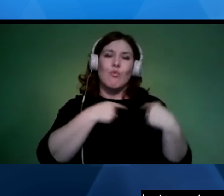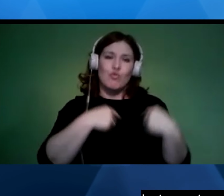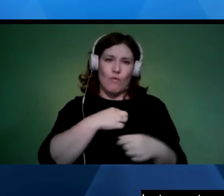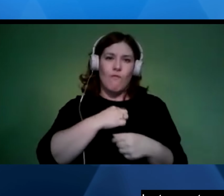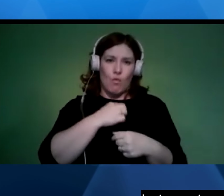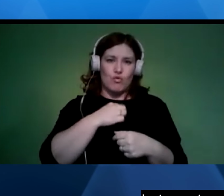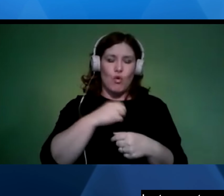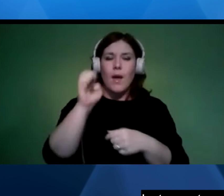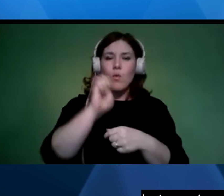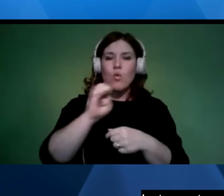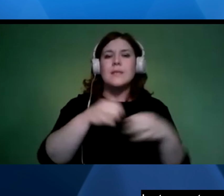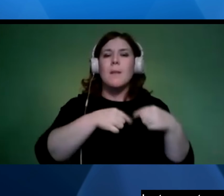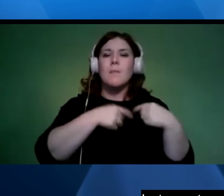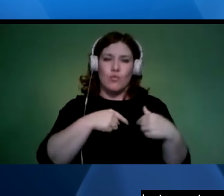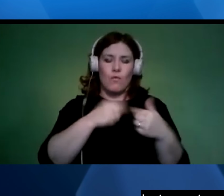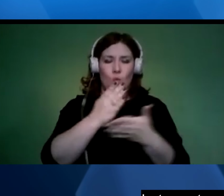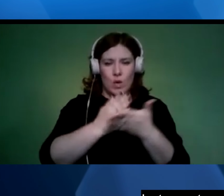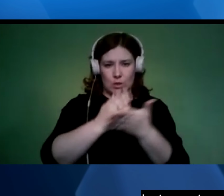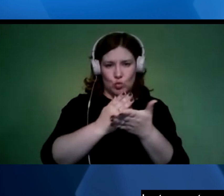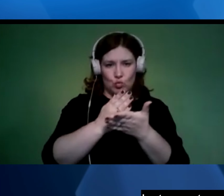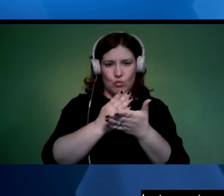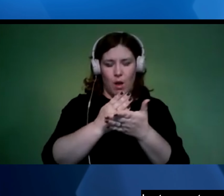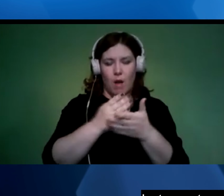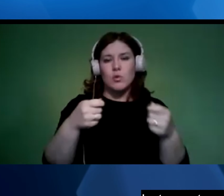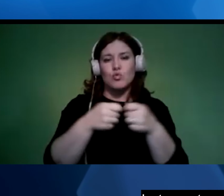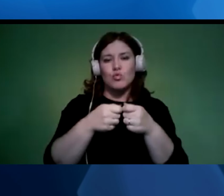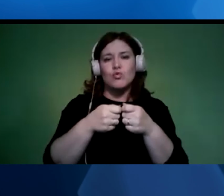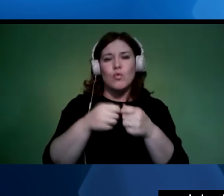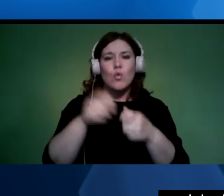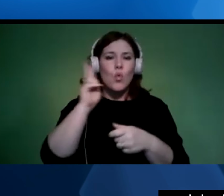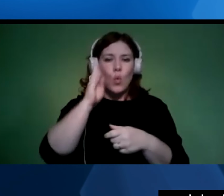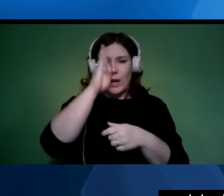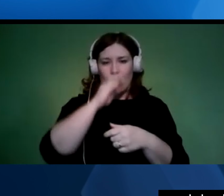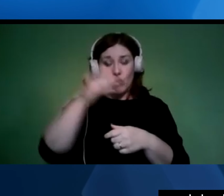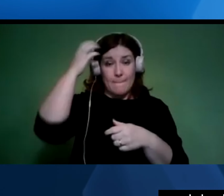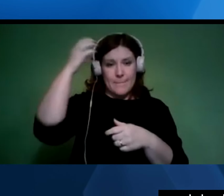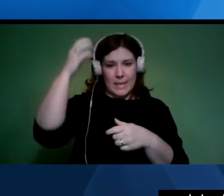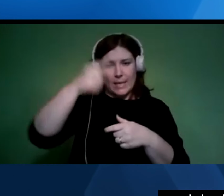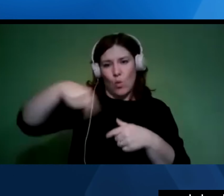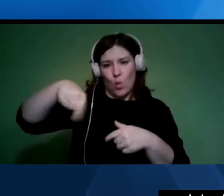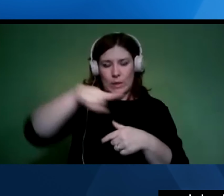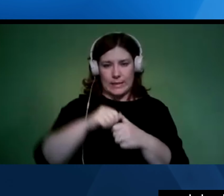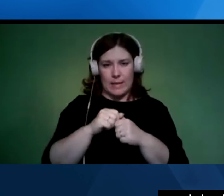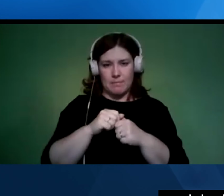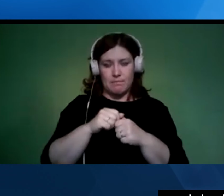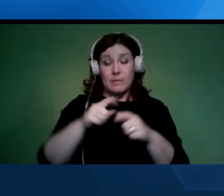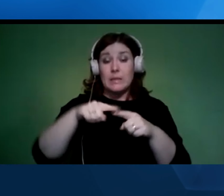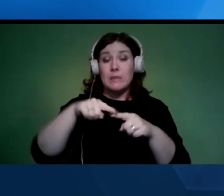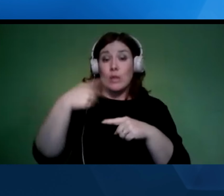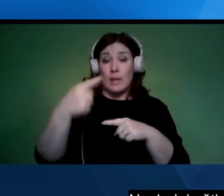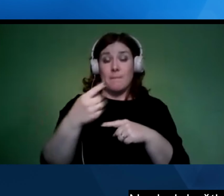delal kot prostovoljec Evropske prostovoljne službe v Društvu za gluhe in naglušne München in